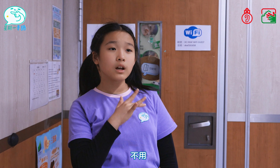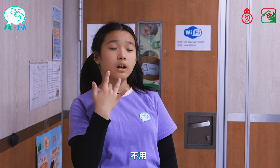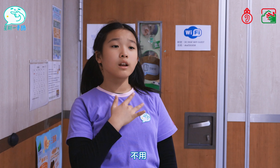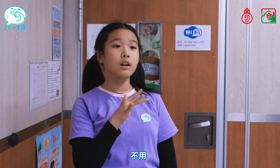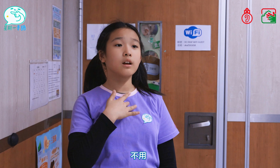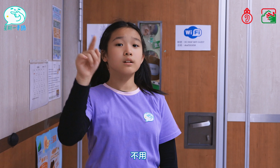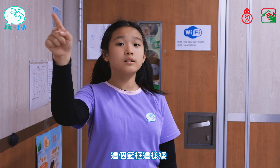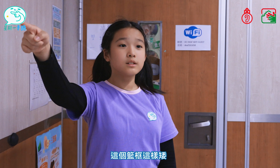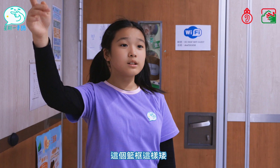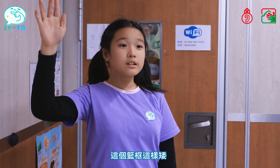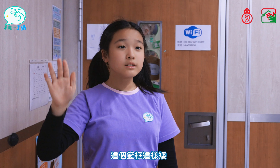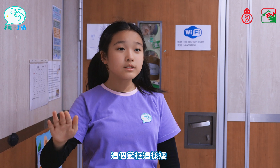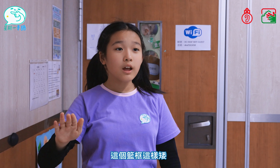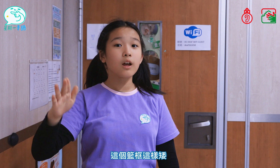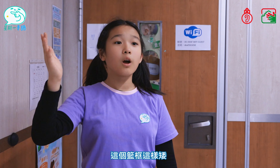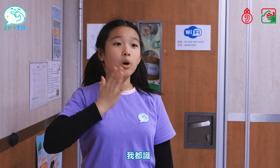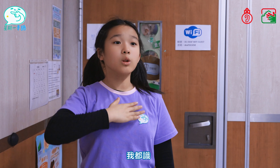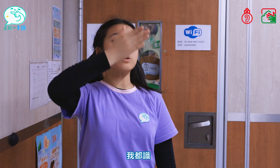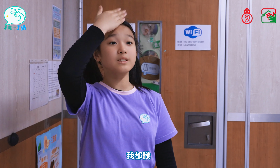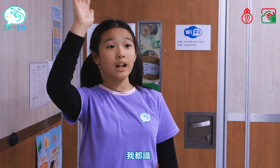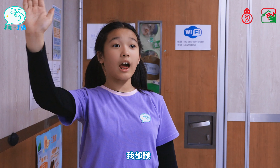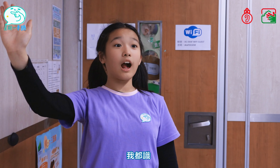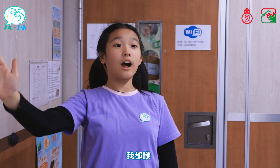使，個籃框咁矮，我都識啦。